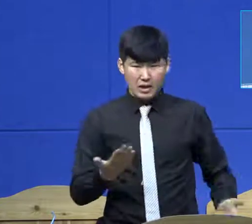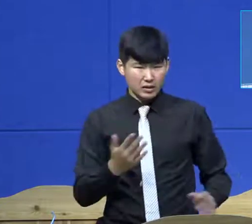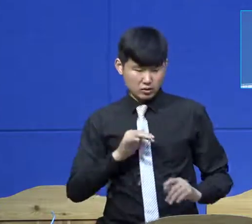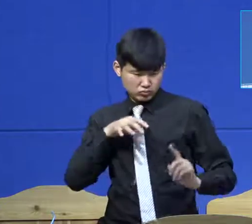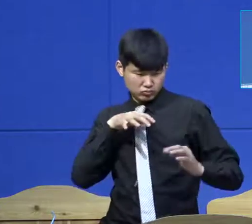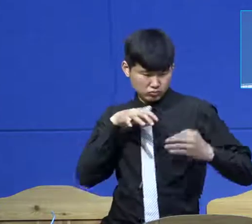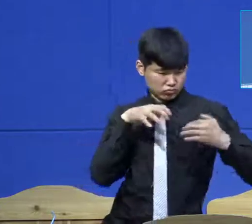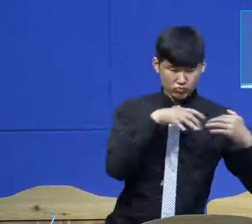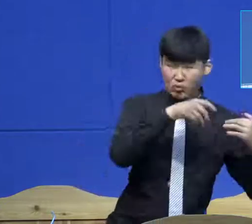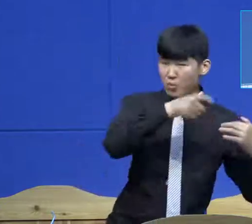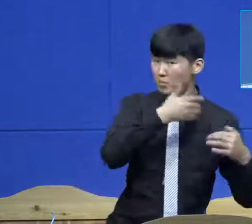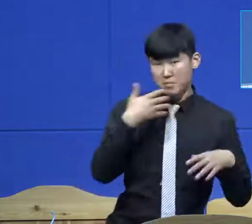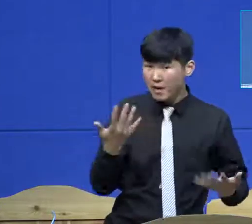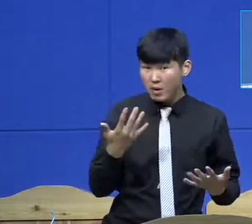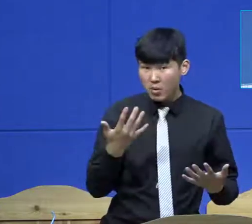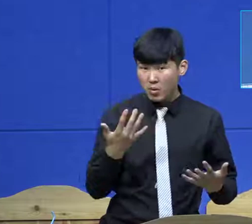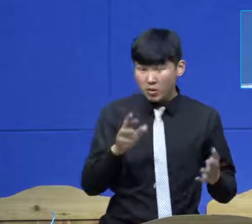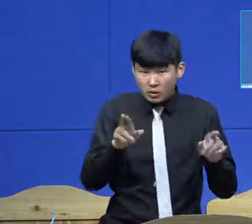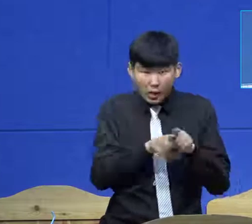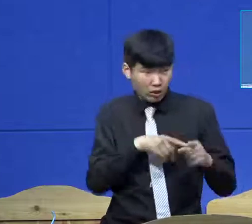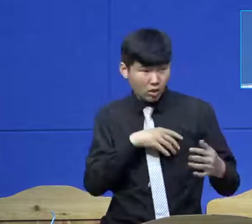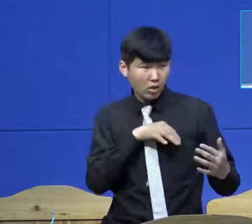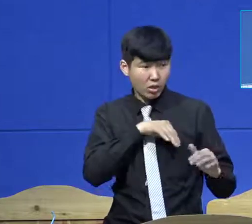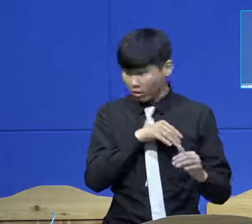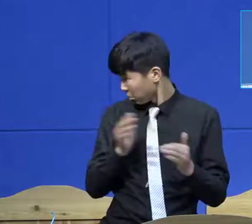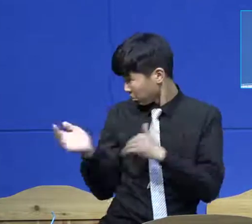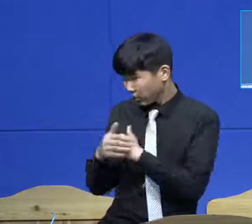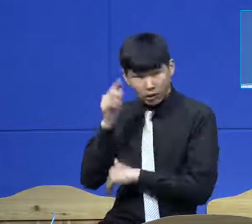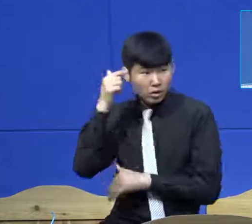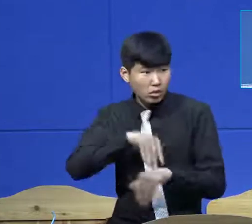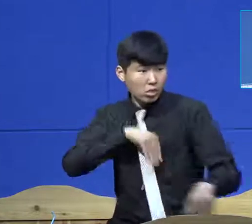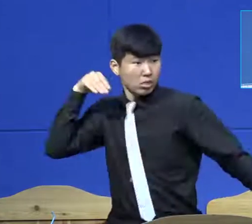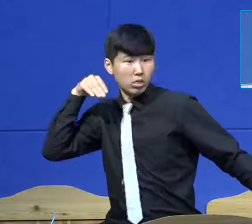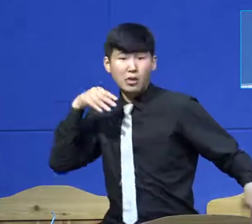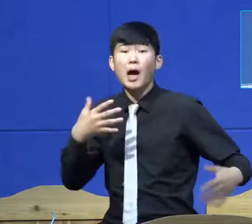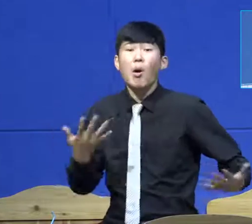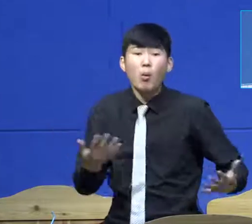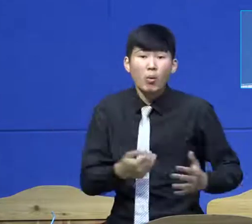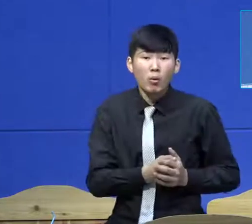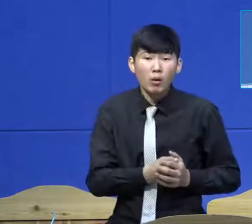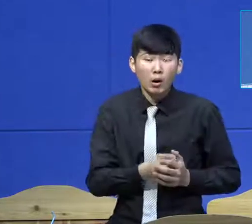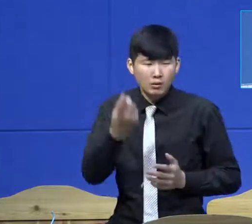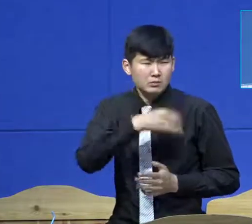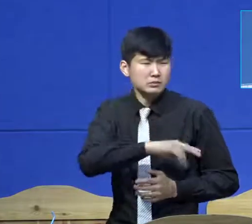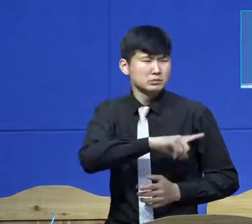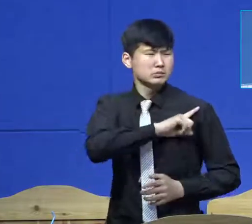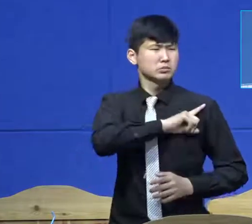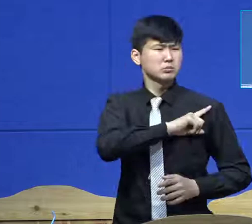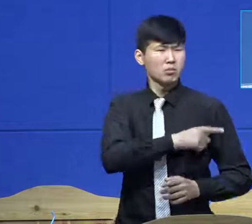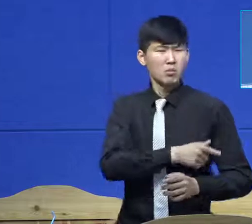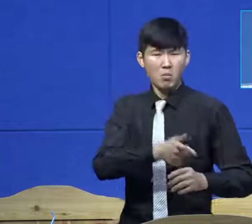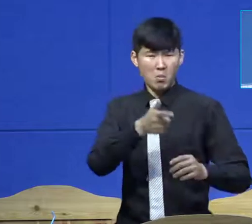тийм хүн байхгүй, тийм хүмүүс байхгүй бол улс яах юм бэ? Хамгийн урд зогсож байгаа салааны дарга нь бууга